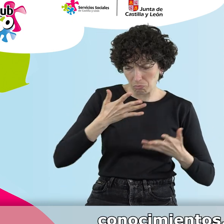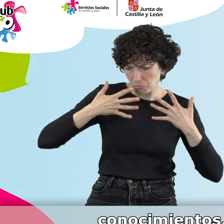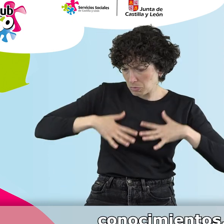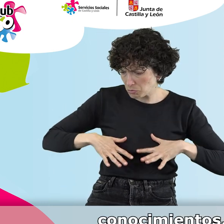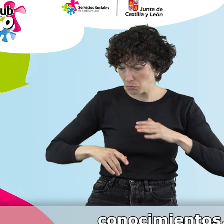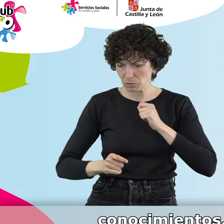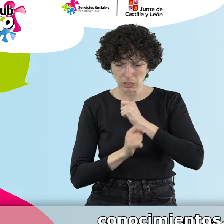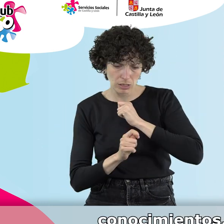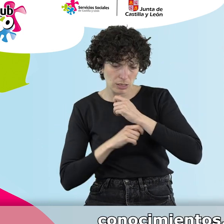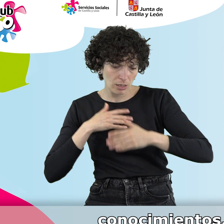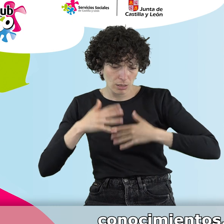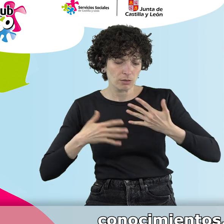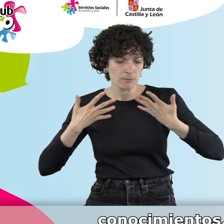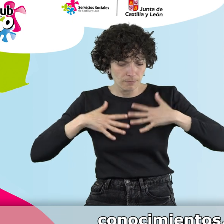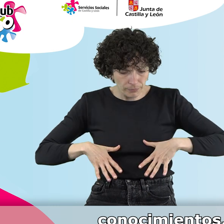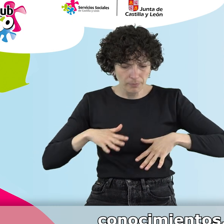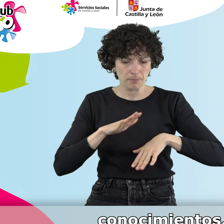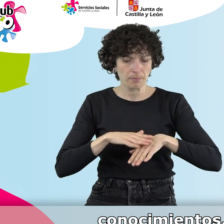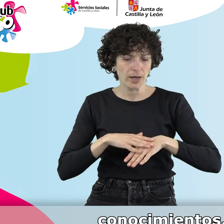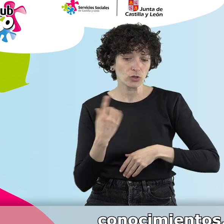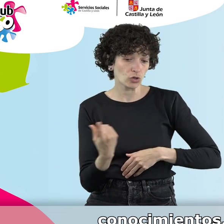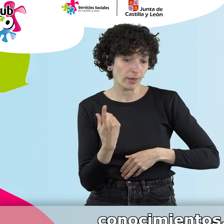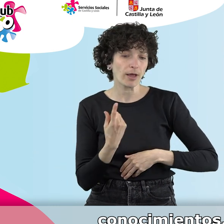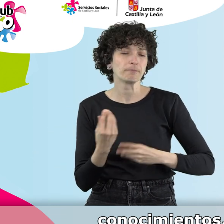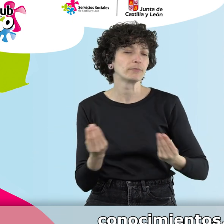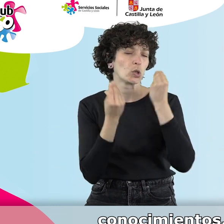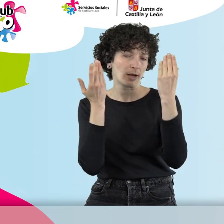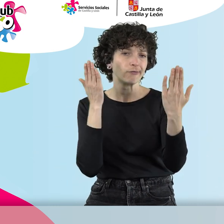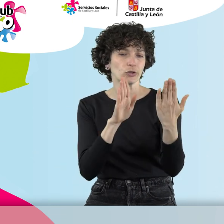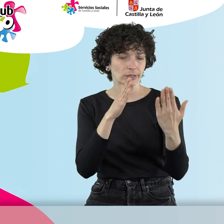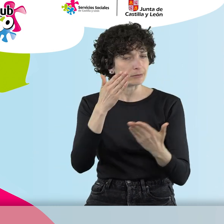conocimientos, estrategias para afrontar mejor su soledad.